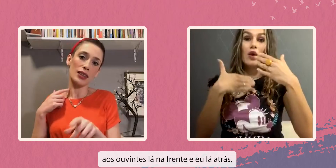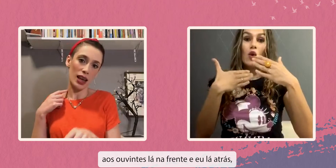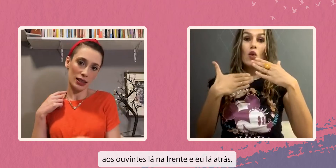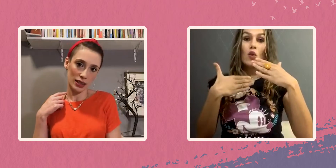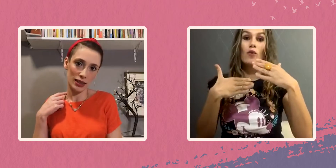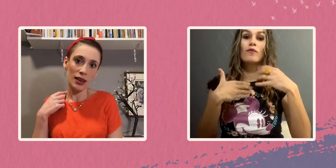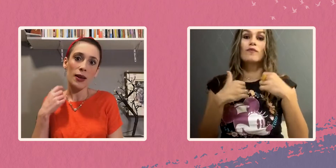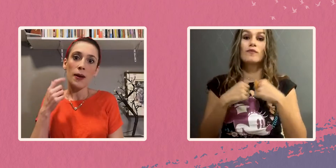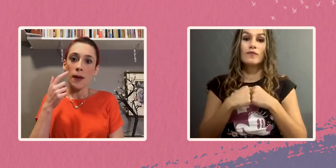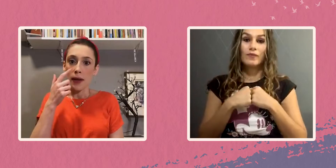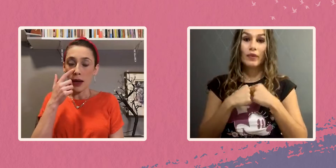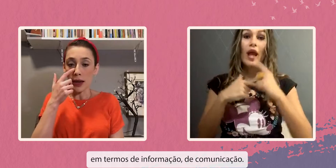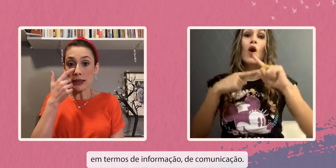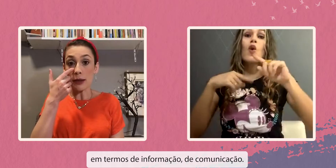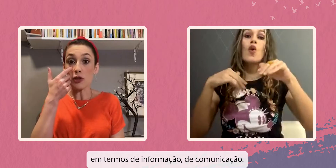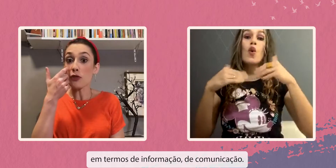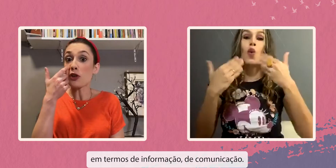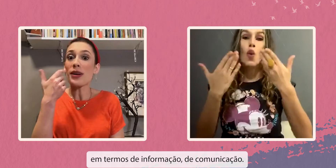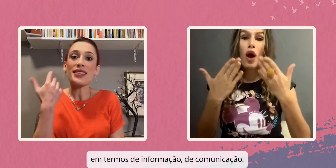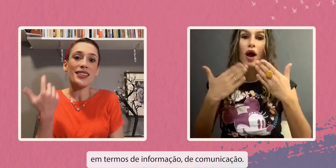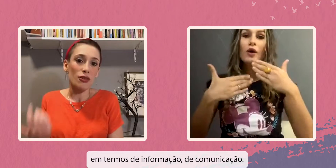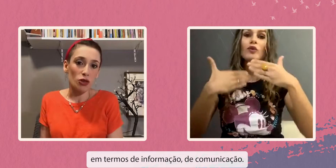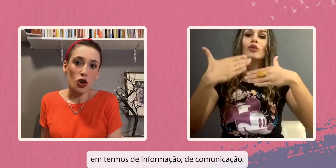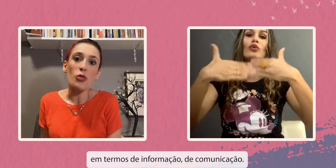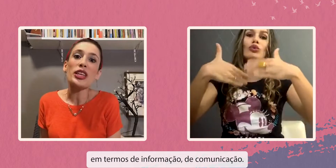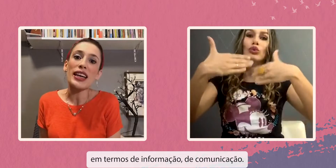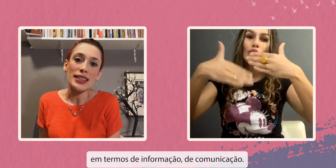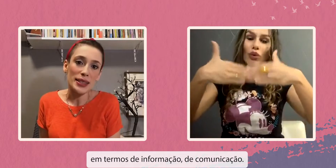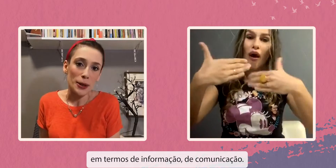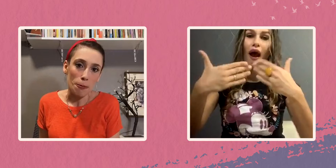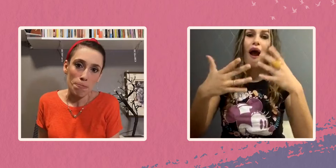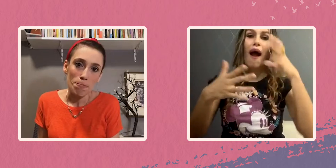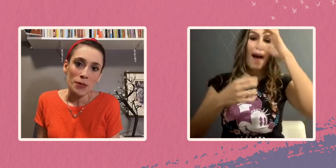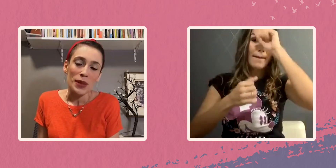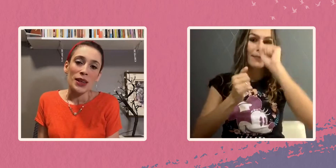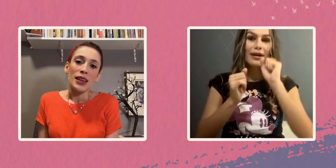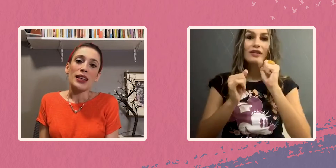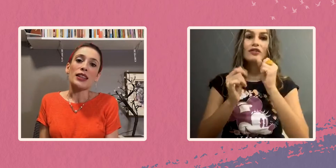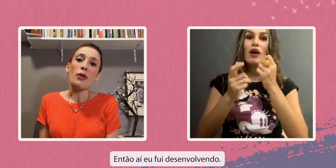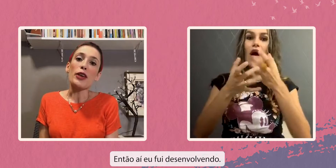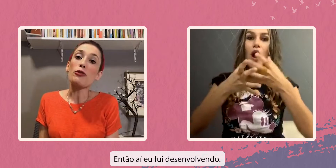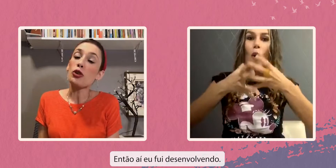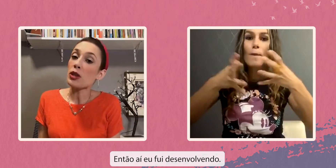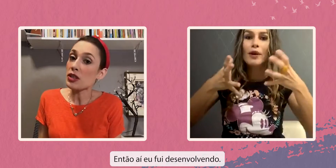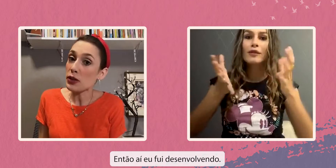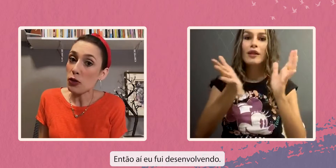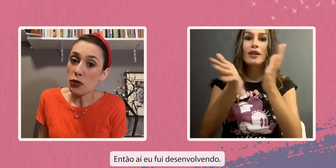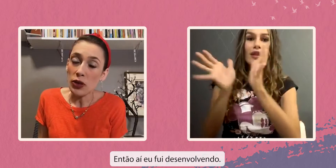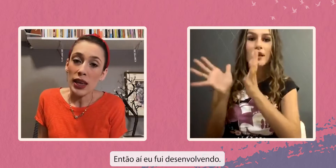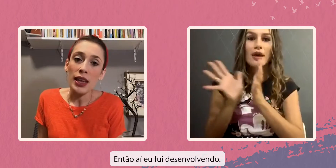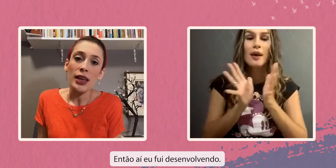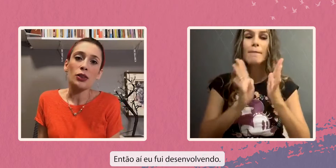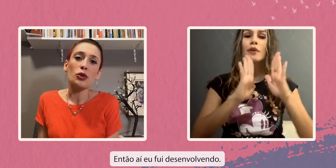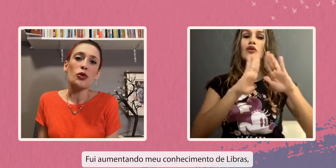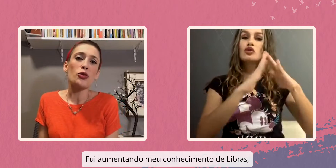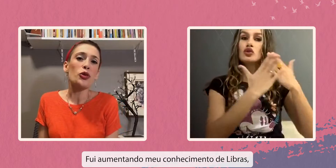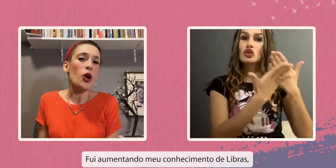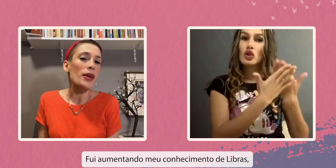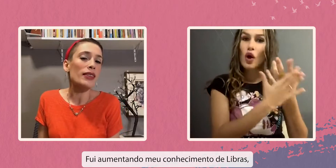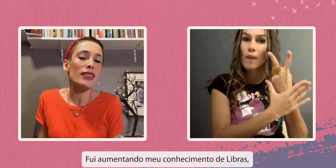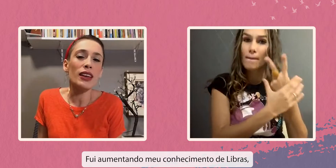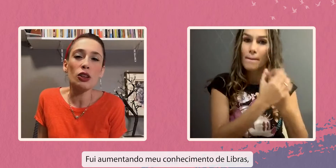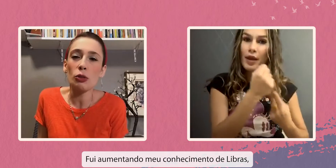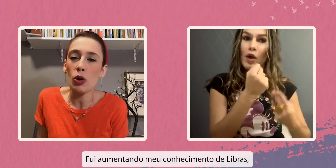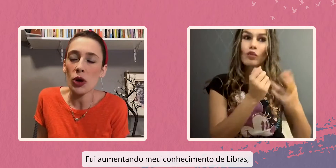eu lá atrás, em termos de informação, de comunicação. Então, aí fui me desenvolvendo,